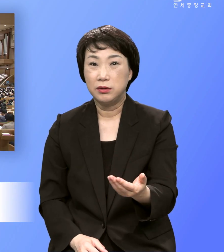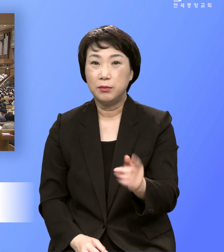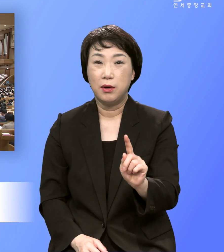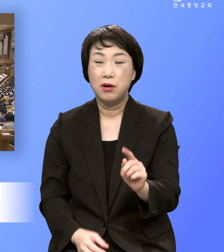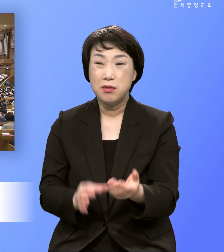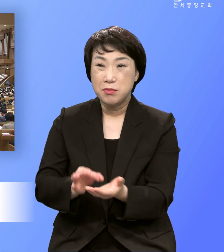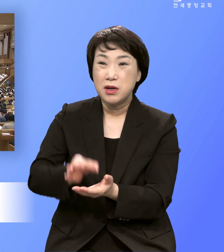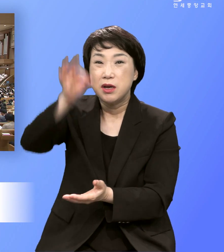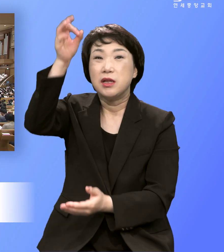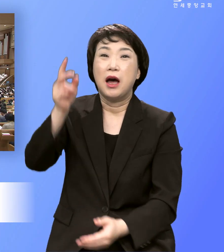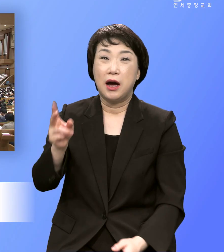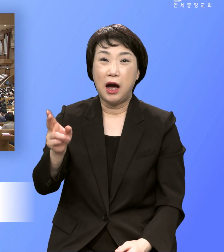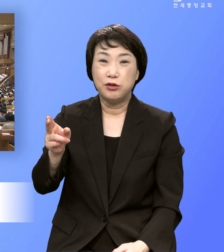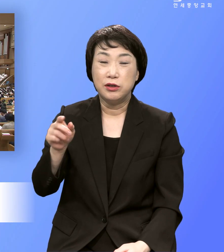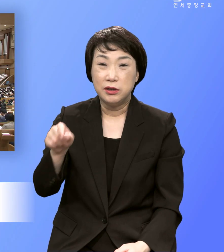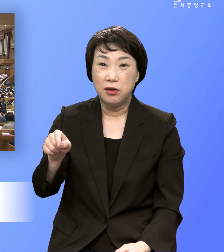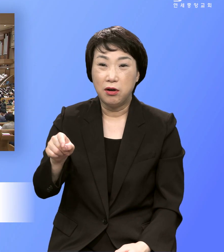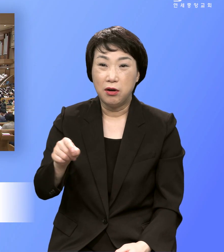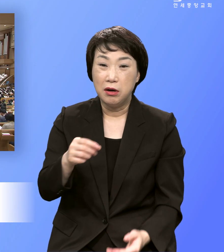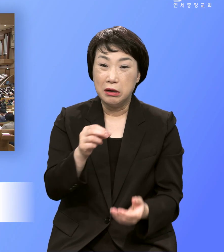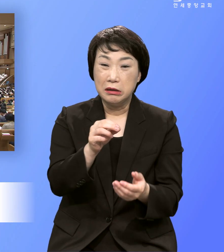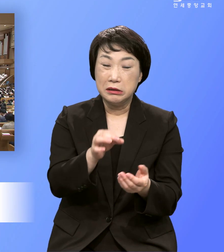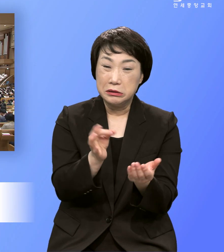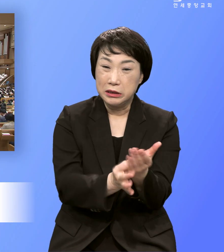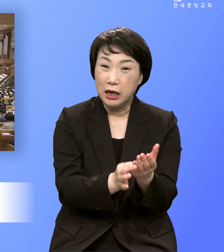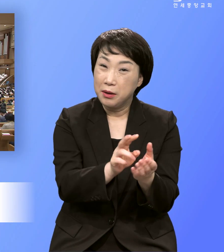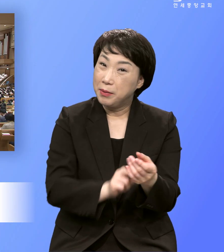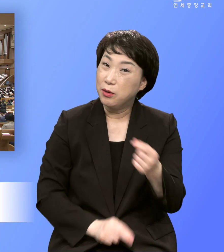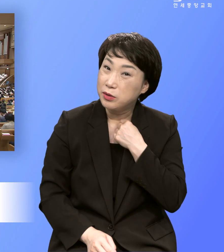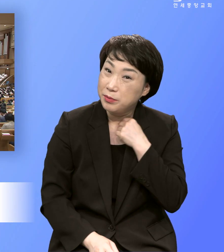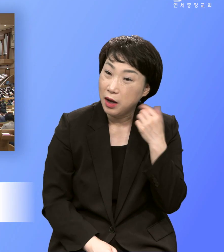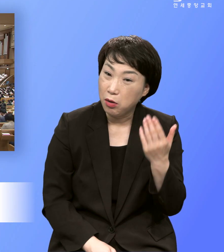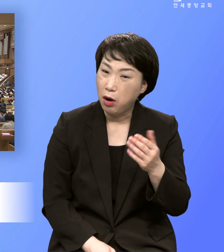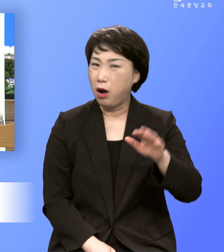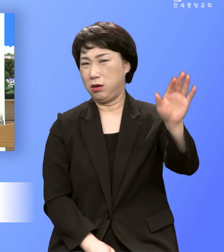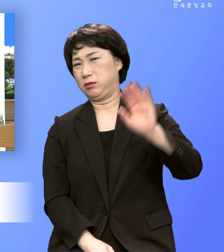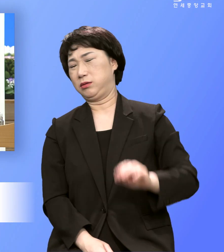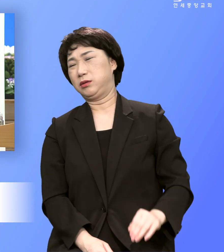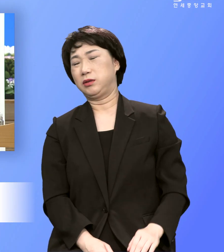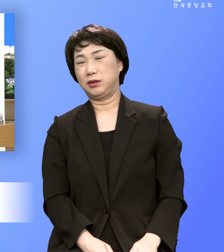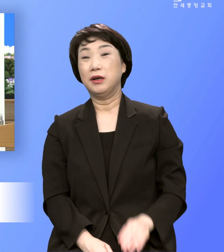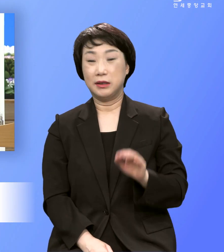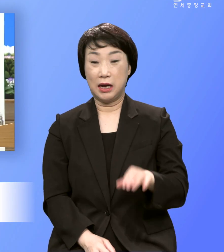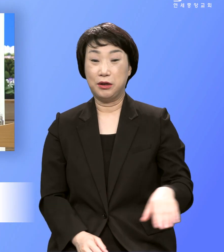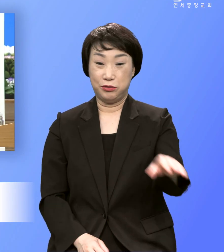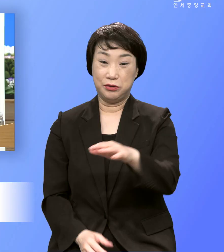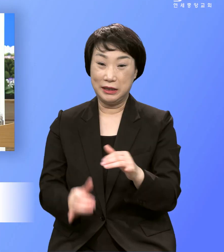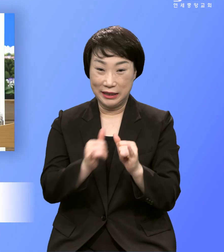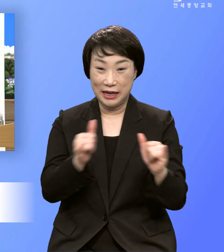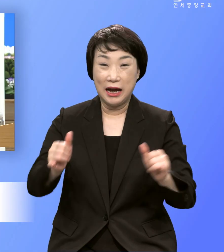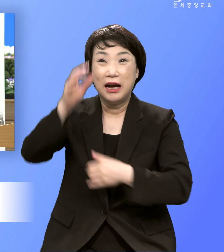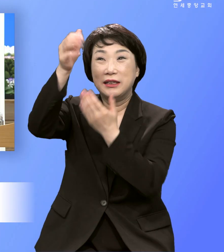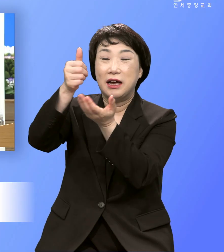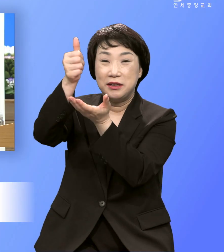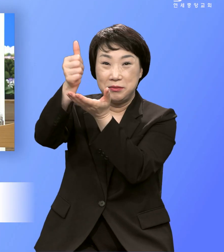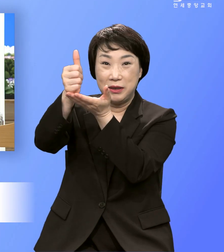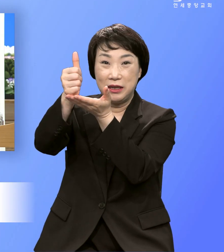이 비싼 가위를 싸구려로 팔겠어요? 안 팔아요. 하나님이 우리를 통해서